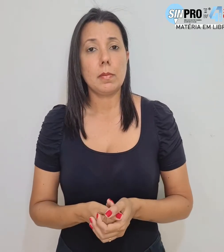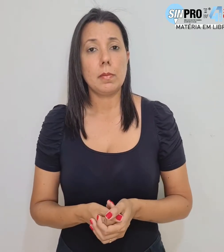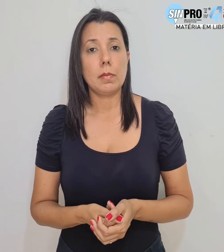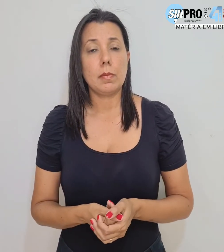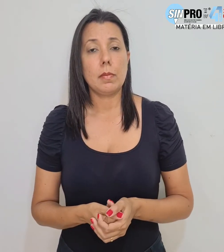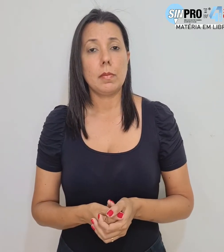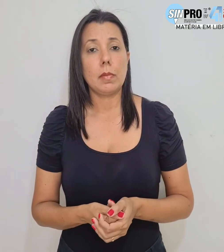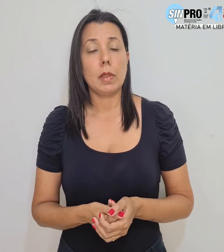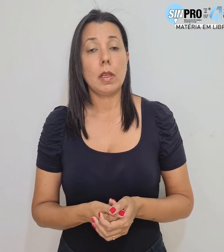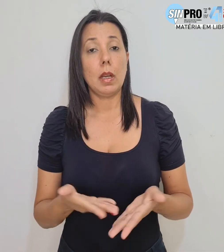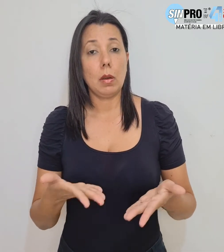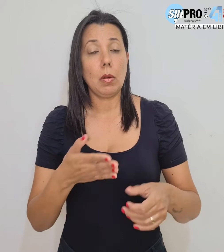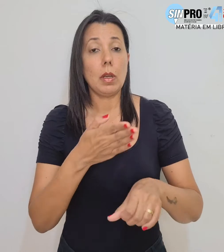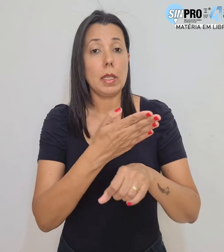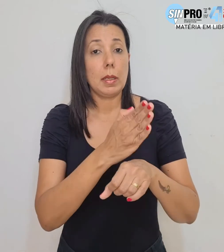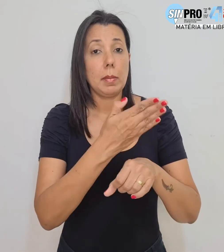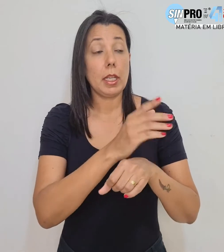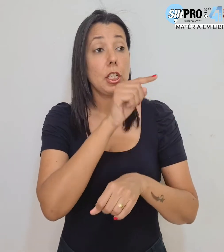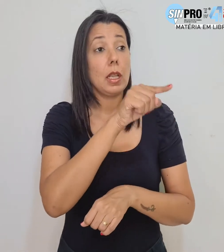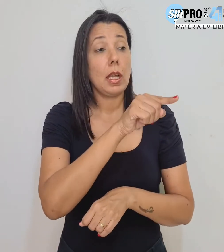colocada em prática na Amazônia,